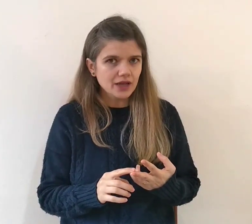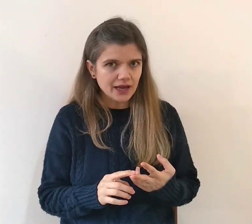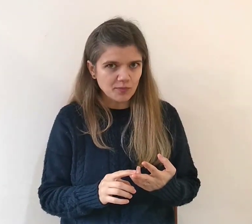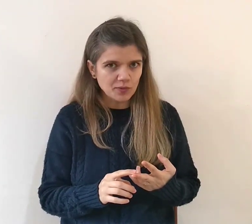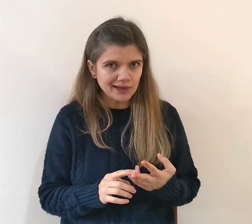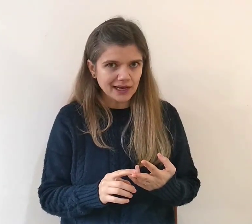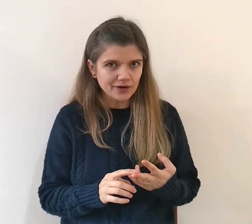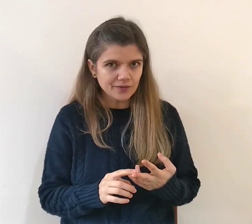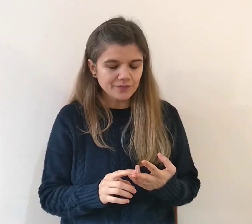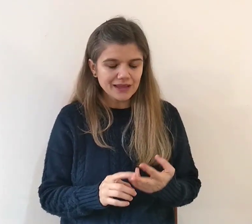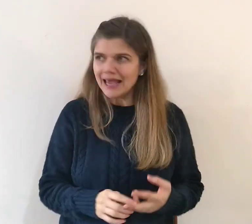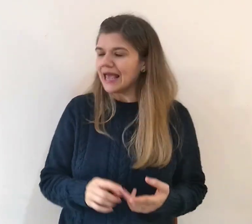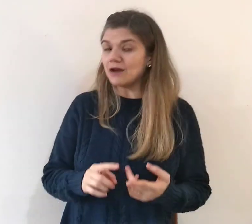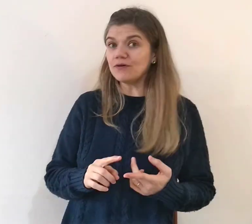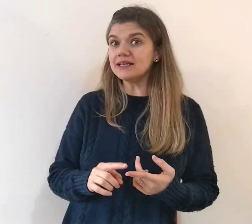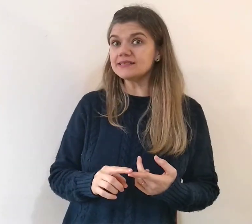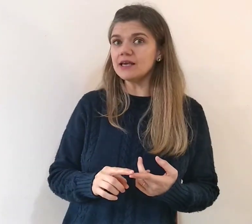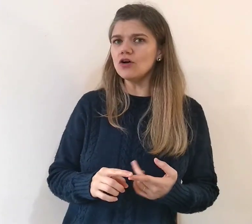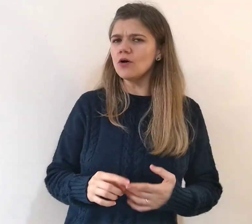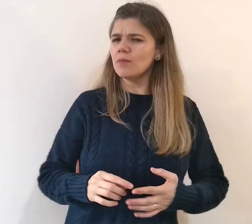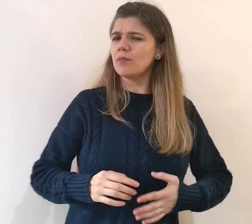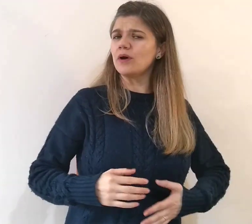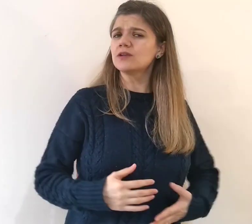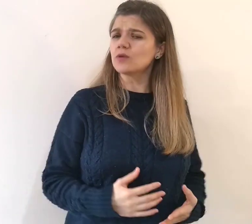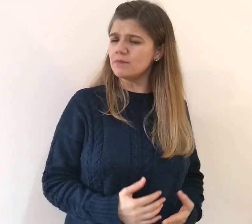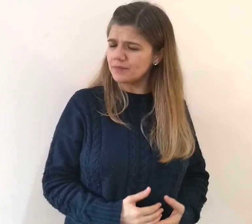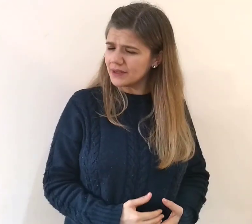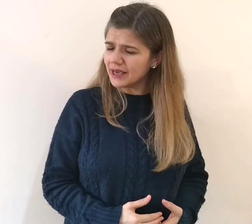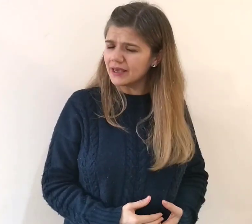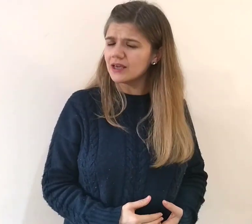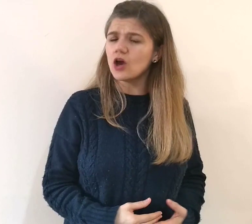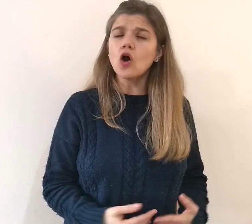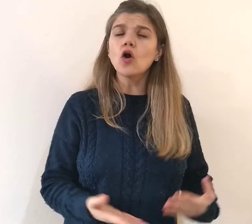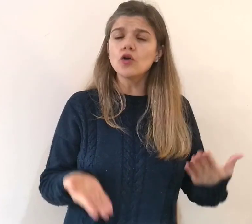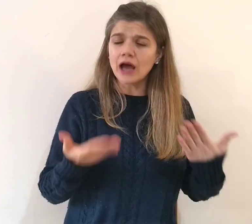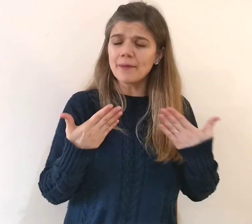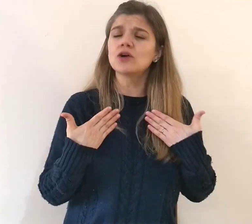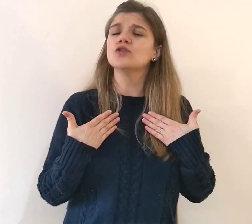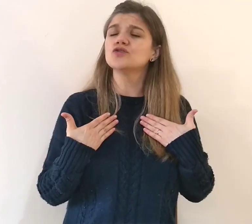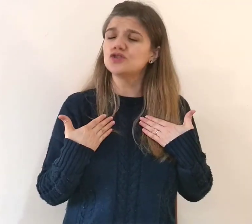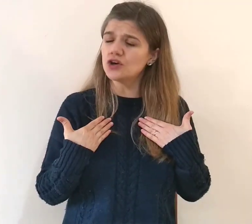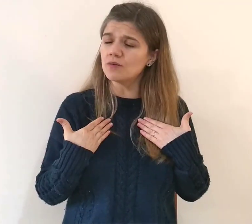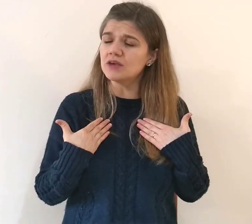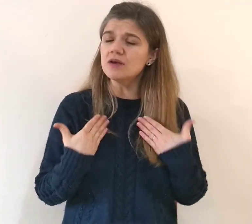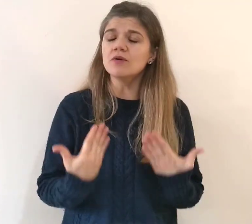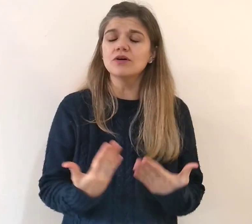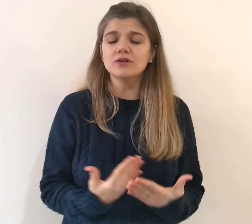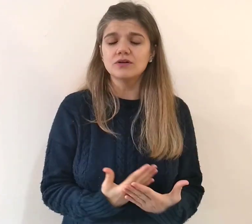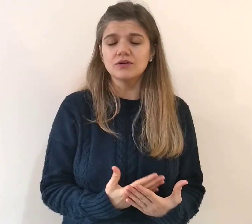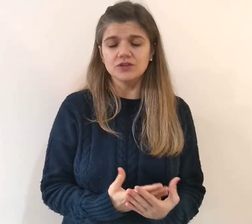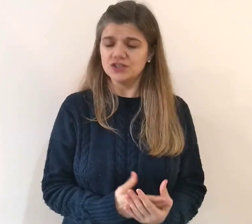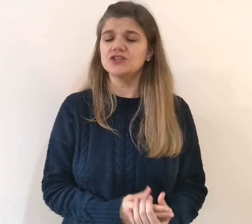era publicano. El fariseo, puesto en pie, oraba consigo mismo